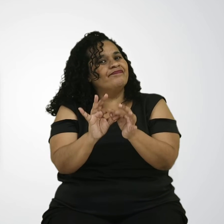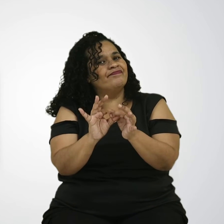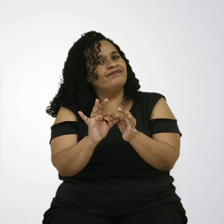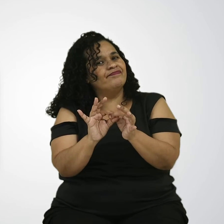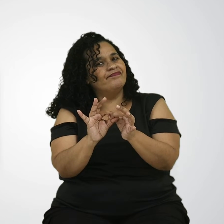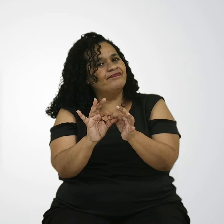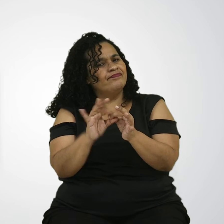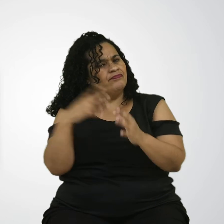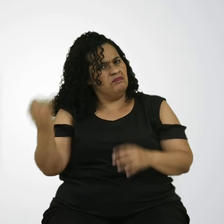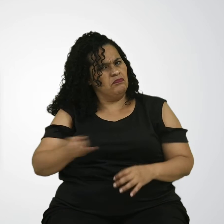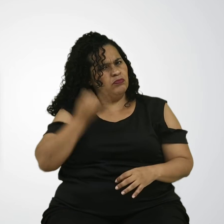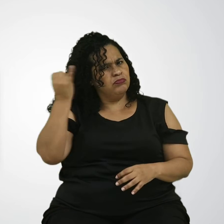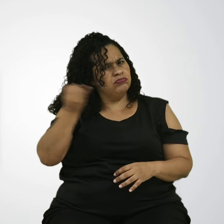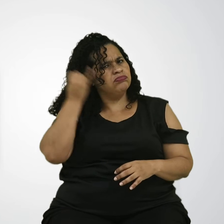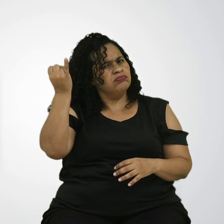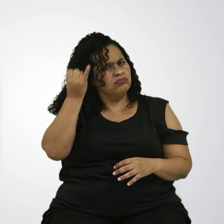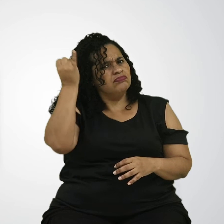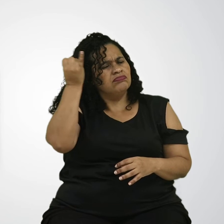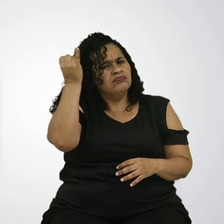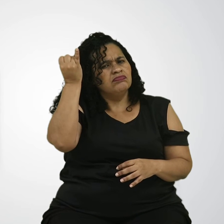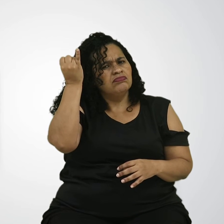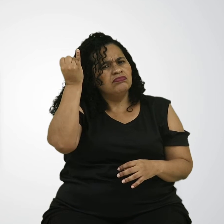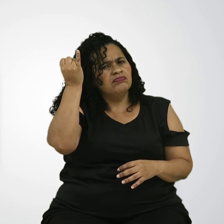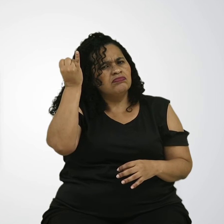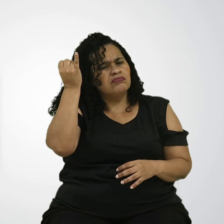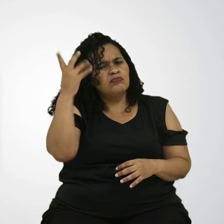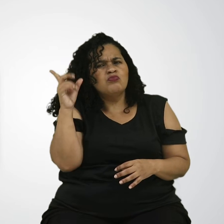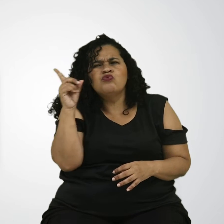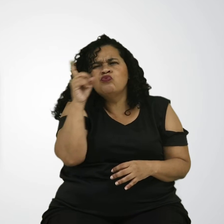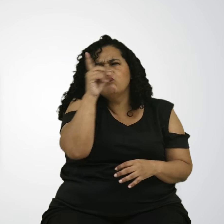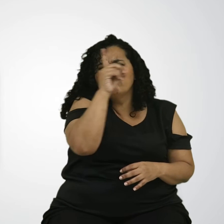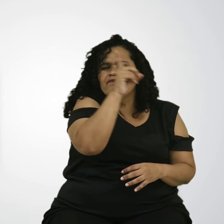é fundamental. Então, assim, não há nenhuma dificuldade.